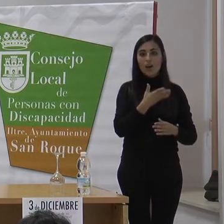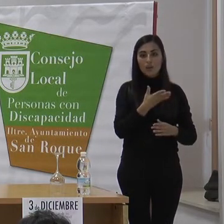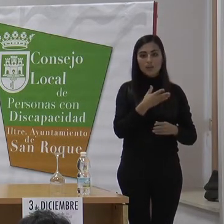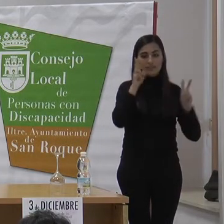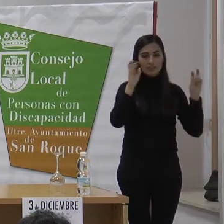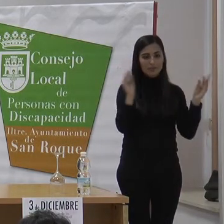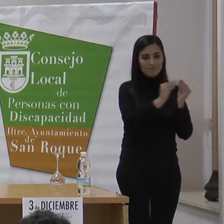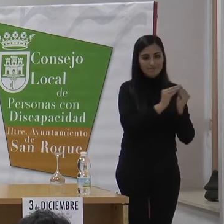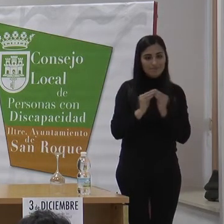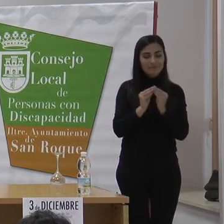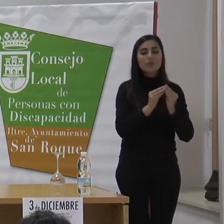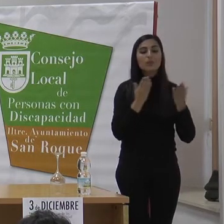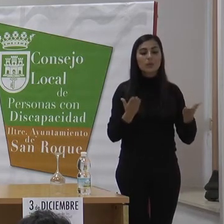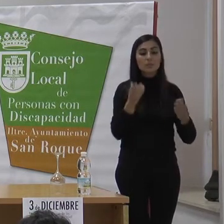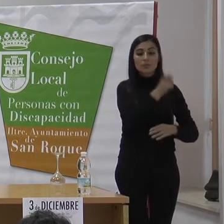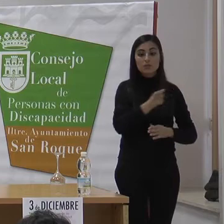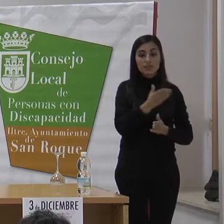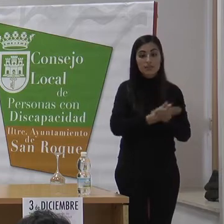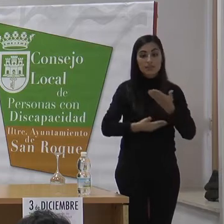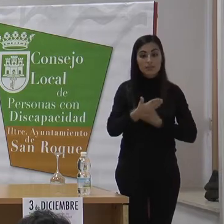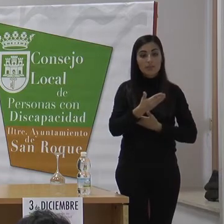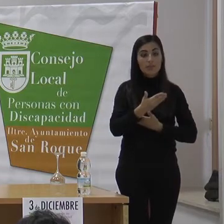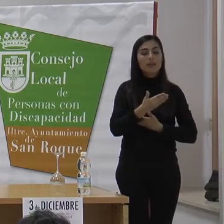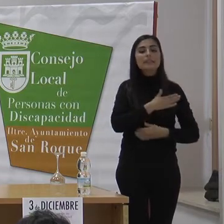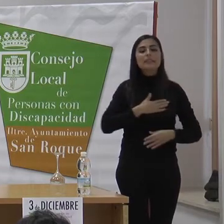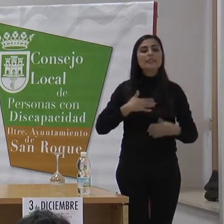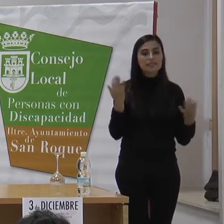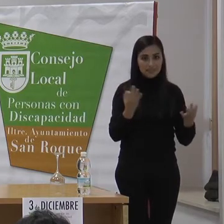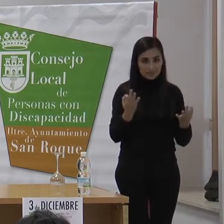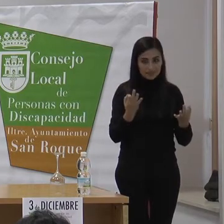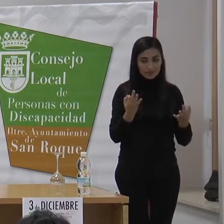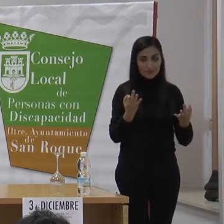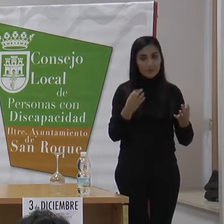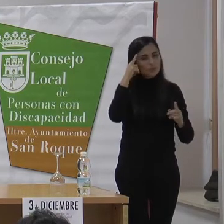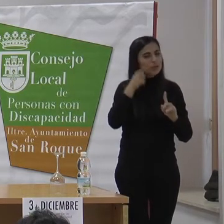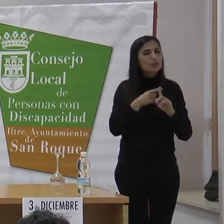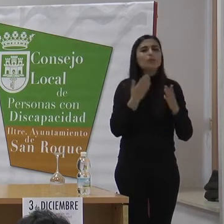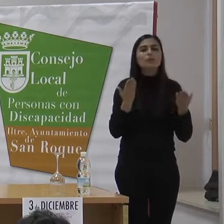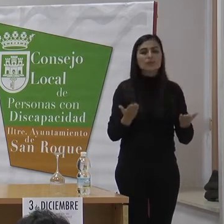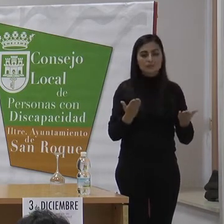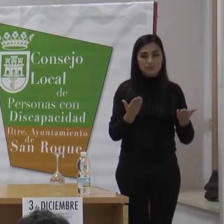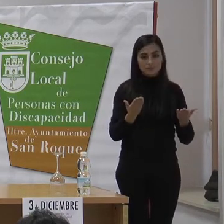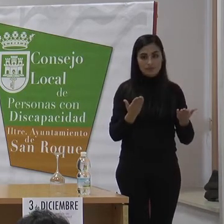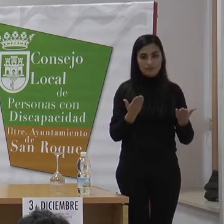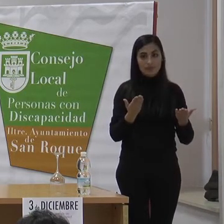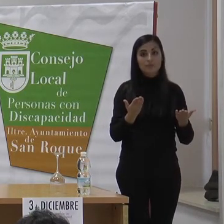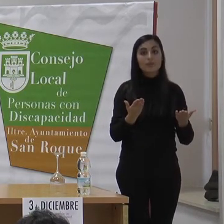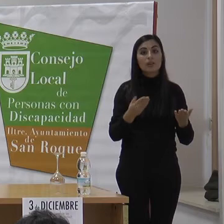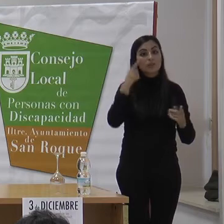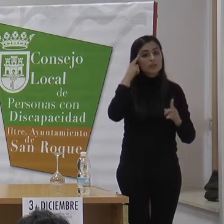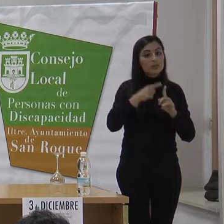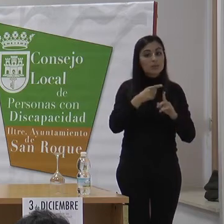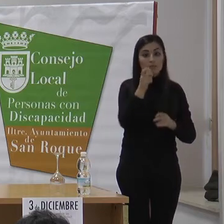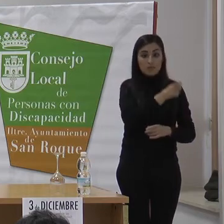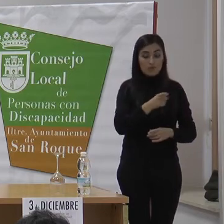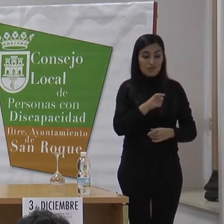a qué aspira la persona con discapacidad. Y al final, la persona con discapacidad lo que aspira es a la conquista de lo cotidiano, ¿no? Lo que para